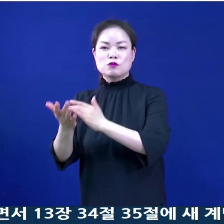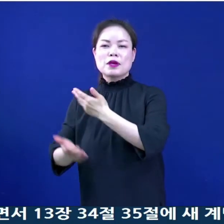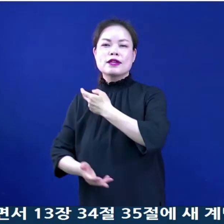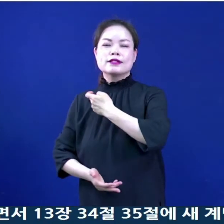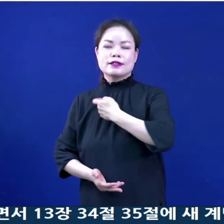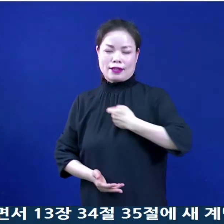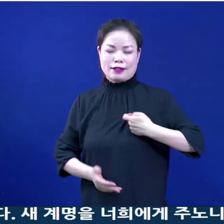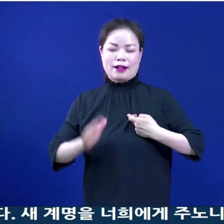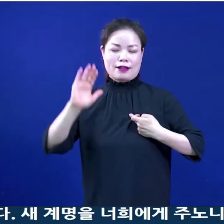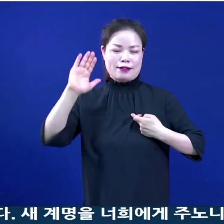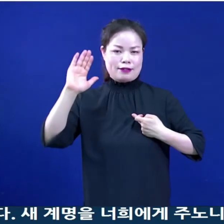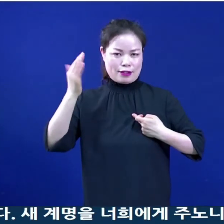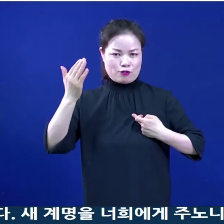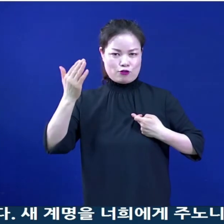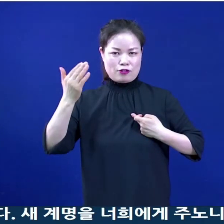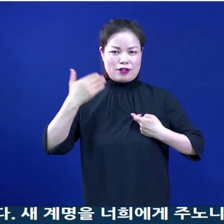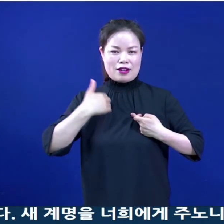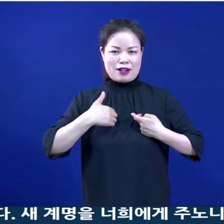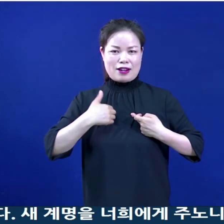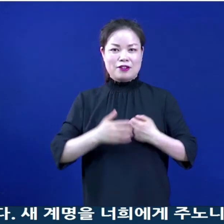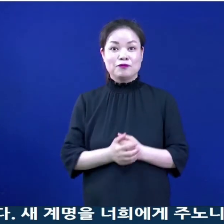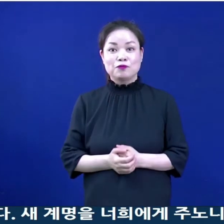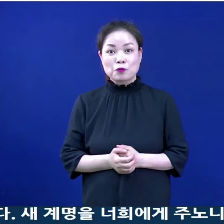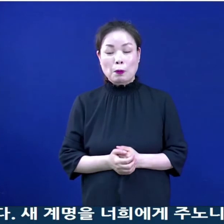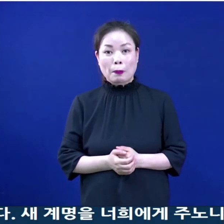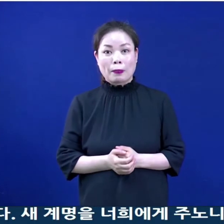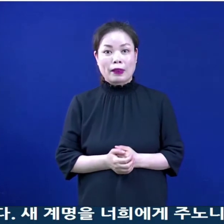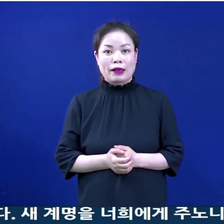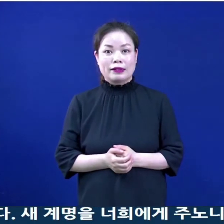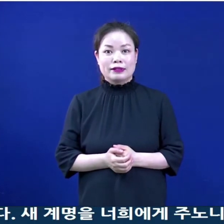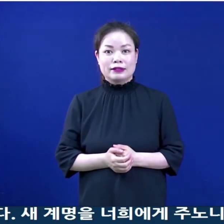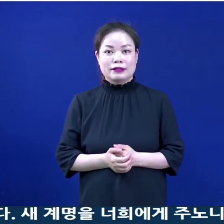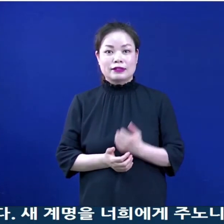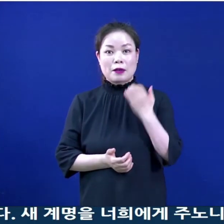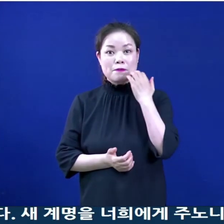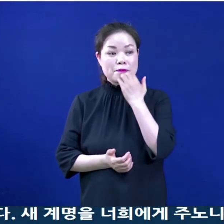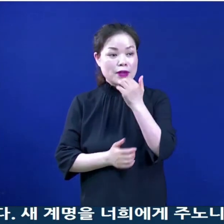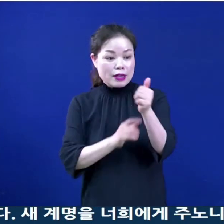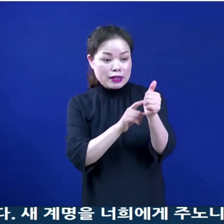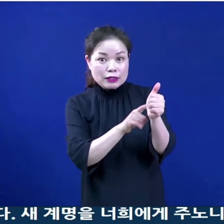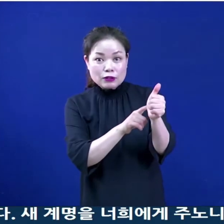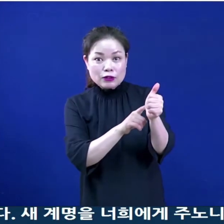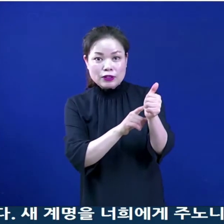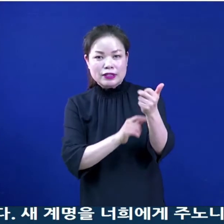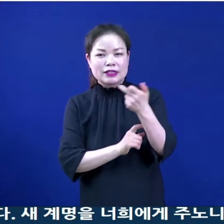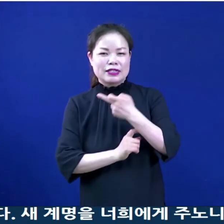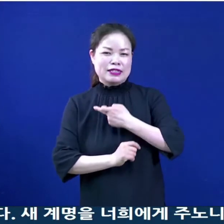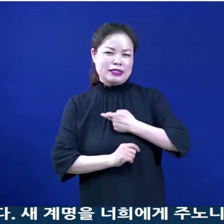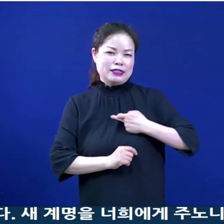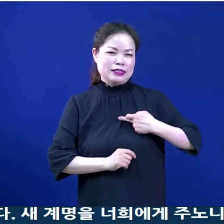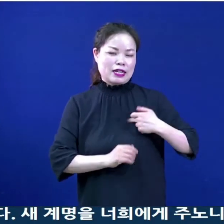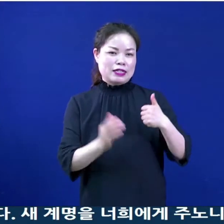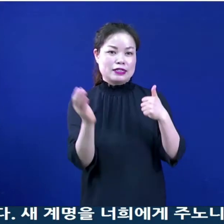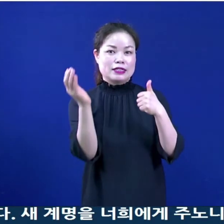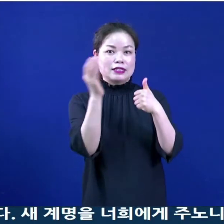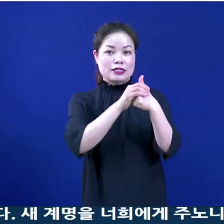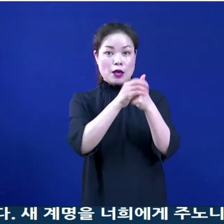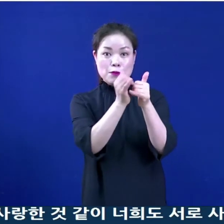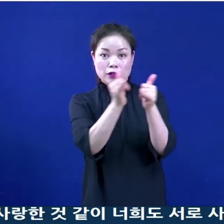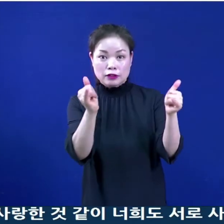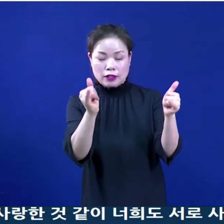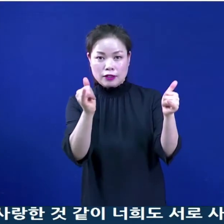줄 알리라. 그렇기 때문에 베드로를 제자요 사명자로